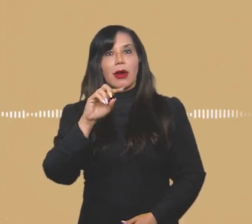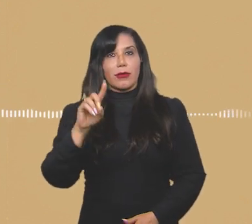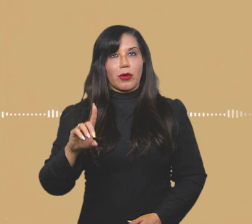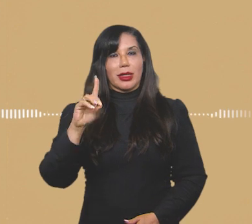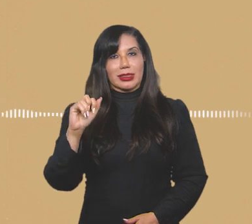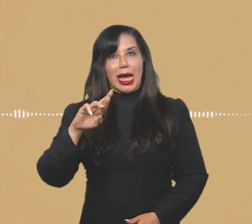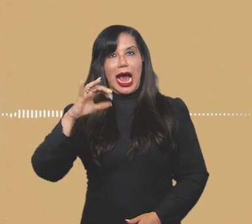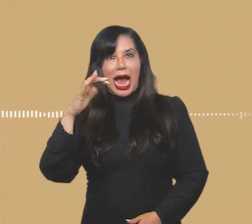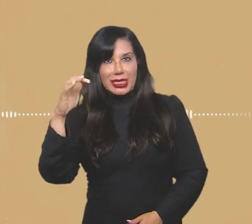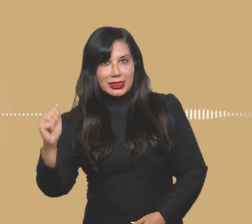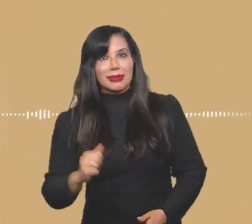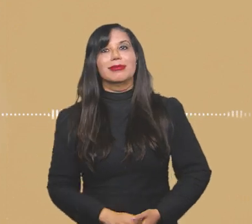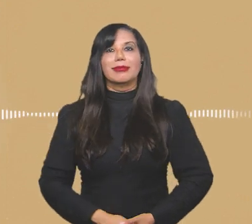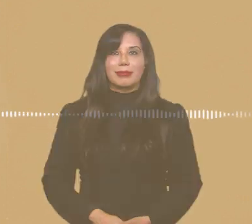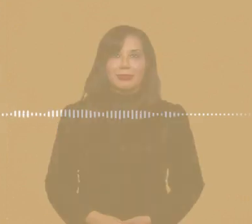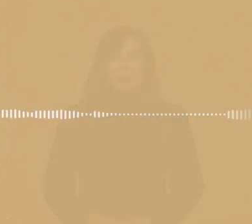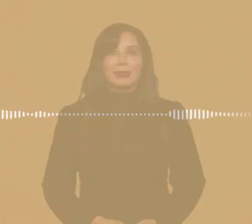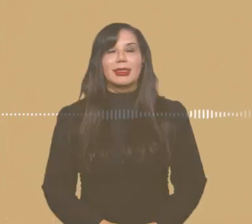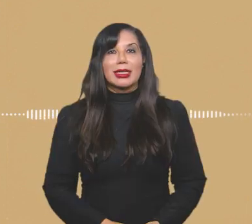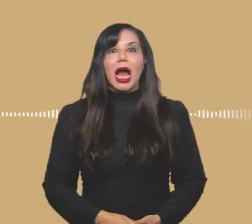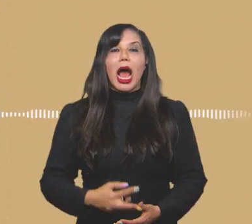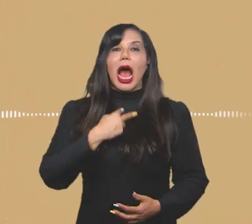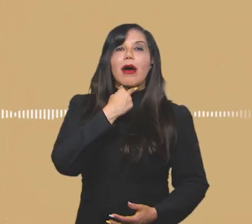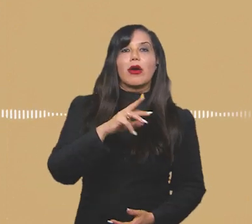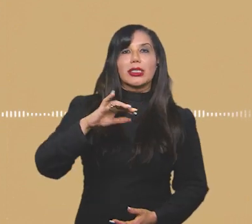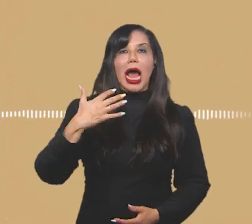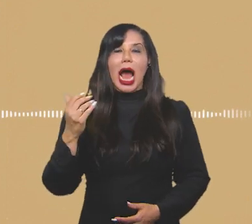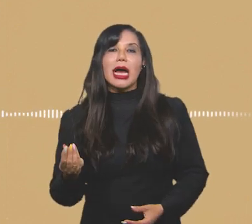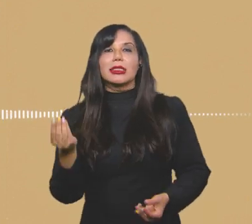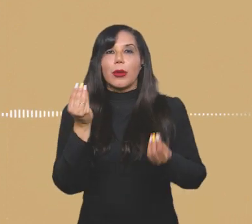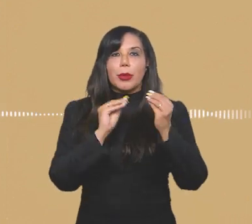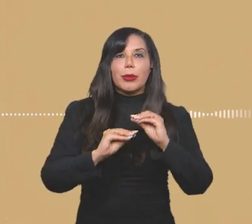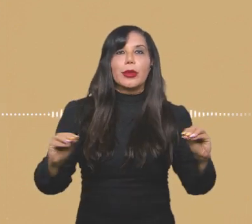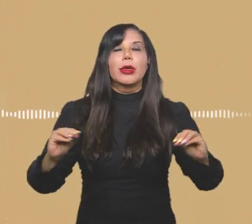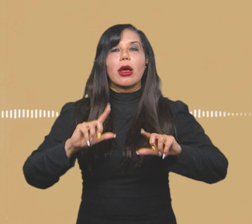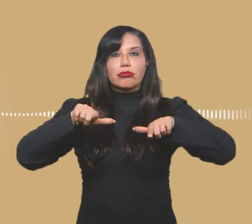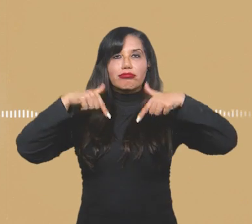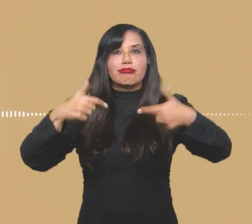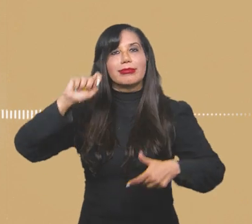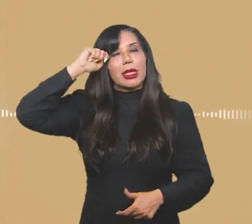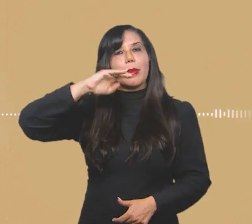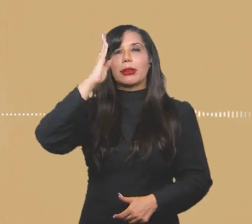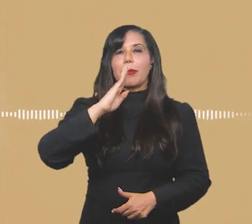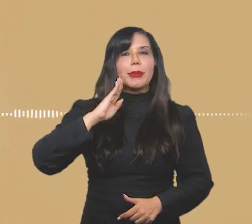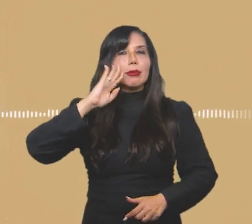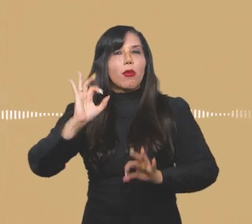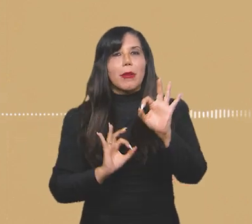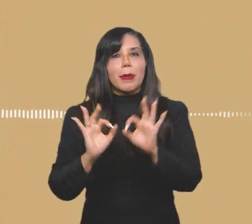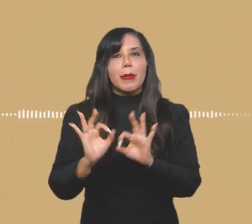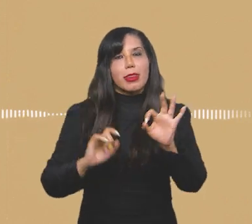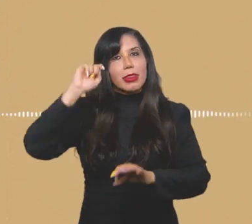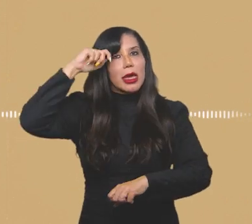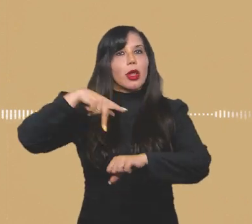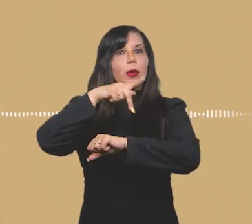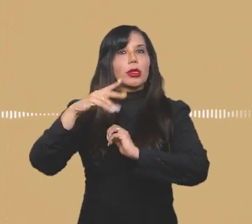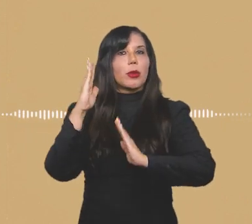1933, A Voz da Raça. A Voz da Raça era publicado pela Frente Negra Brasileira, principal organização